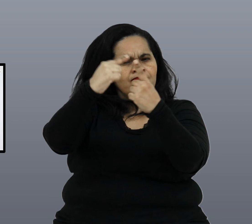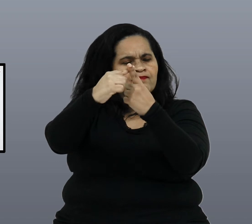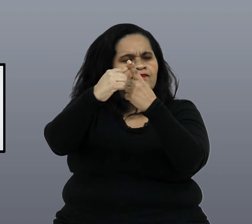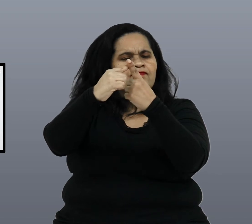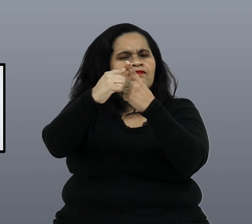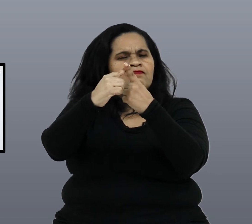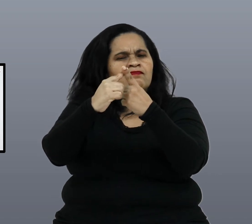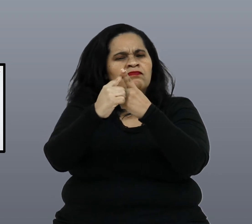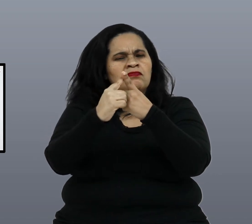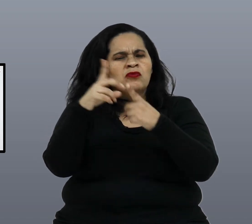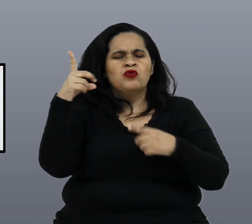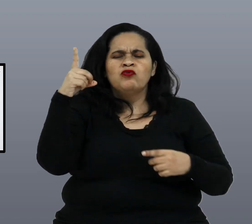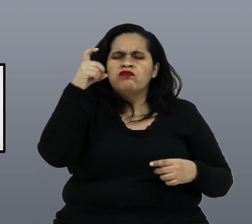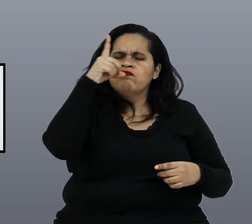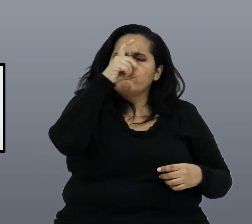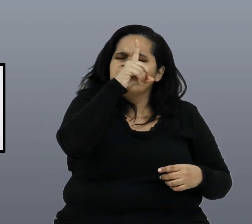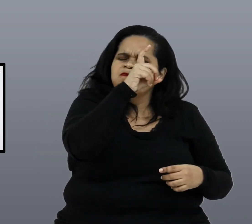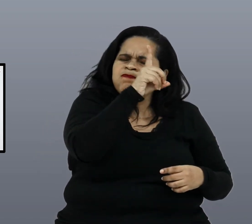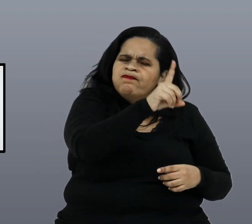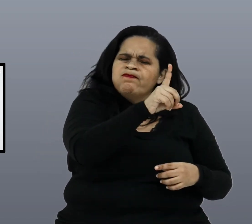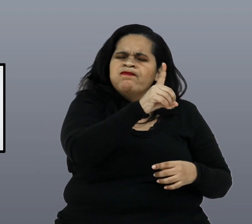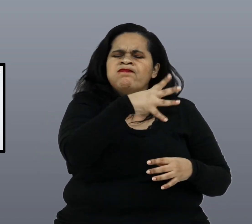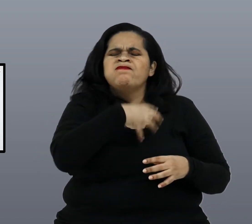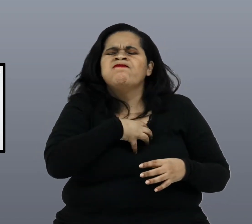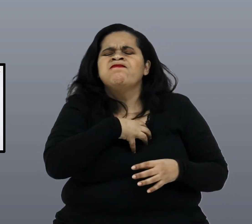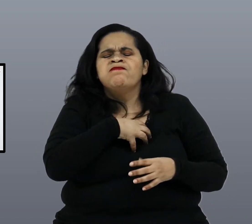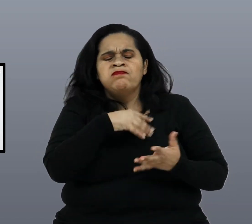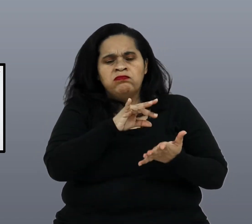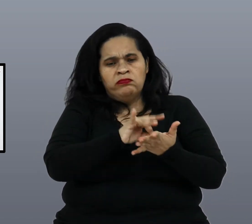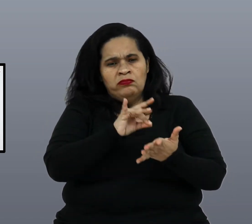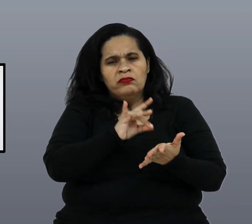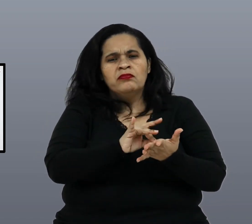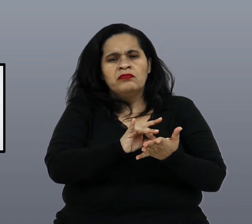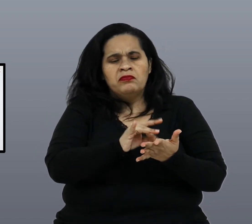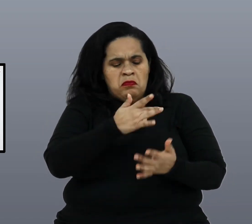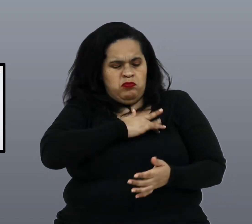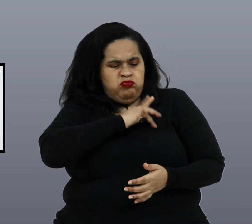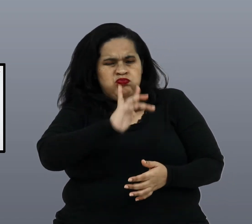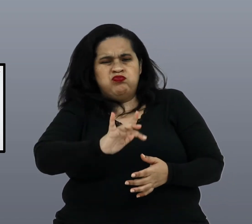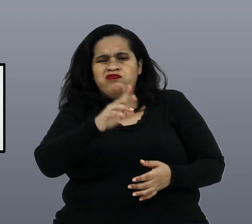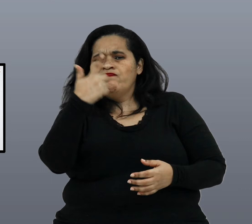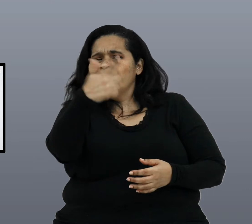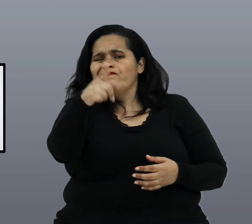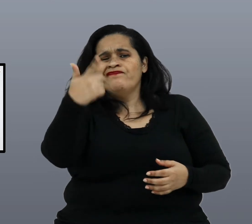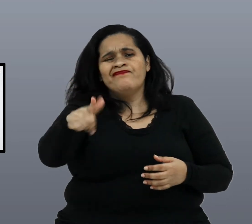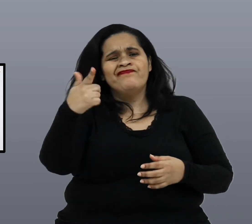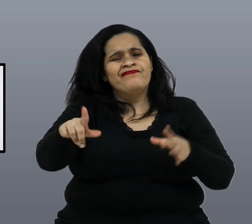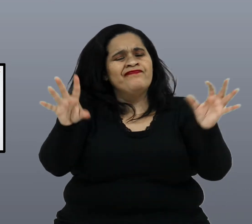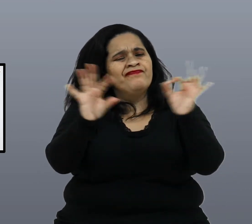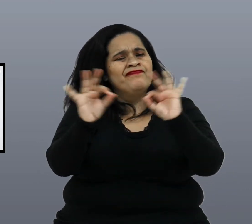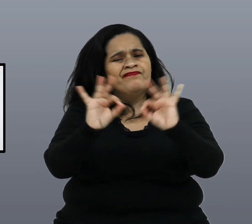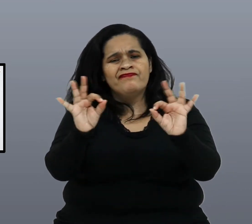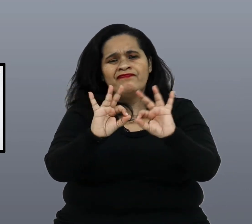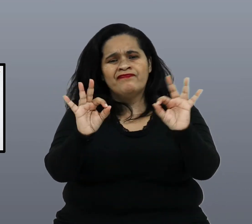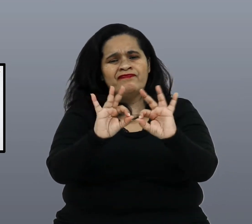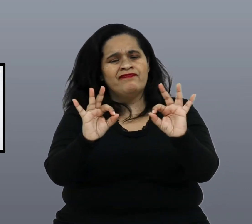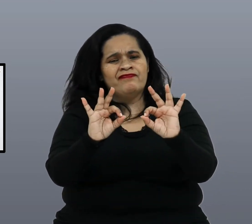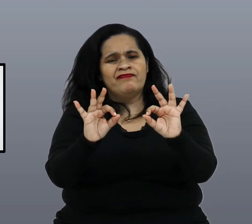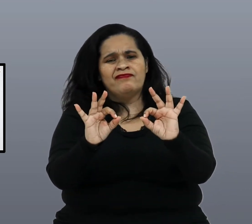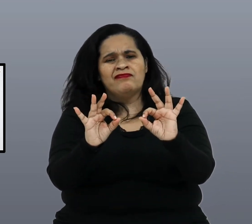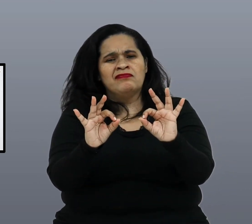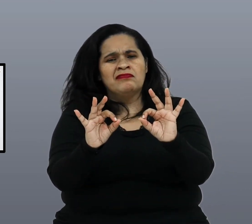mais judiou da igreja, né? De maneira assim, sem misericórdia, né? Eles não eram sensíveis, eles